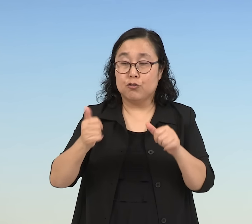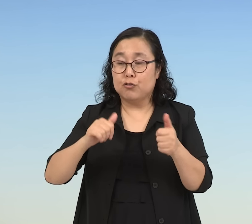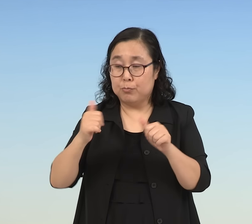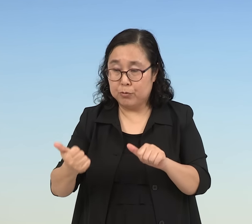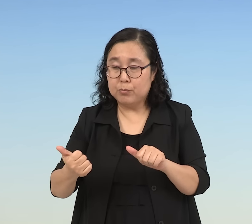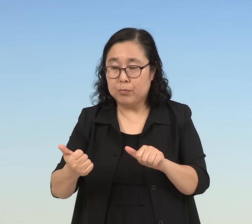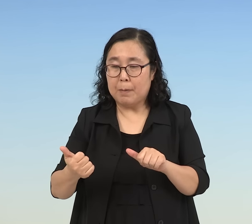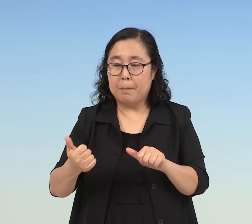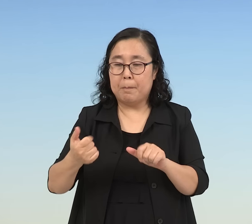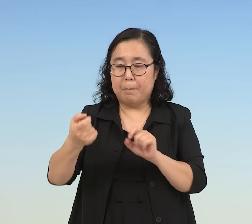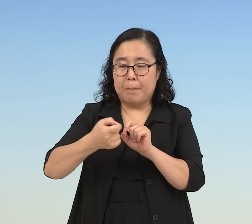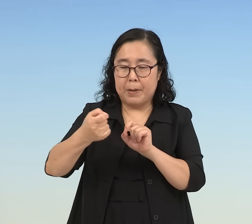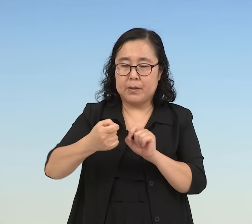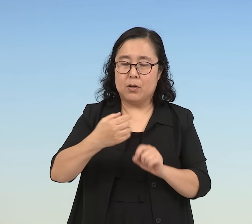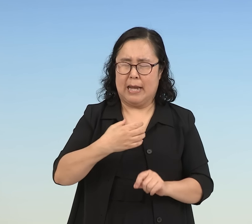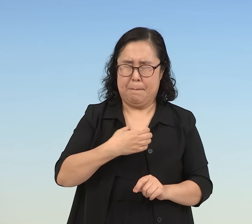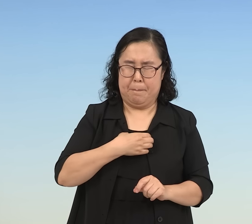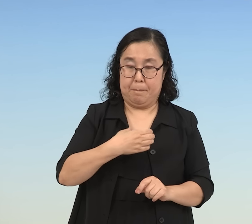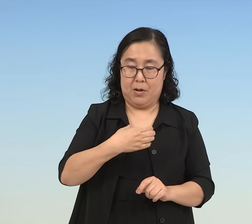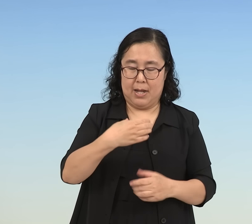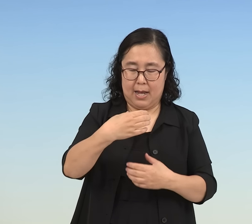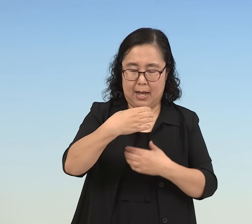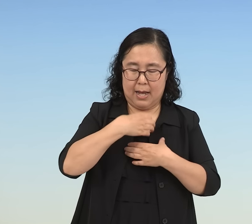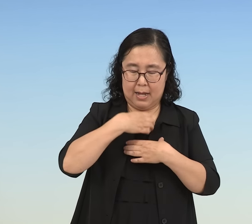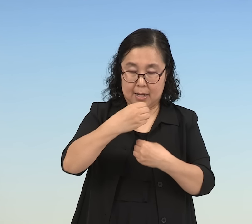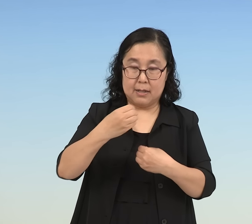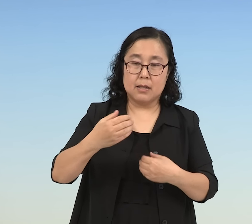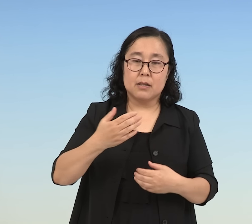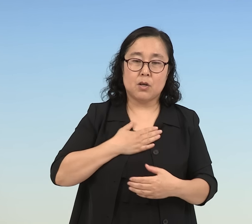담대함으로 살아가시는 저와 여러분 되시기를 바랍니다.